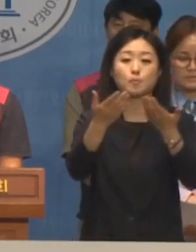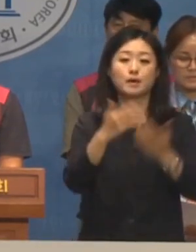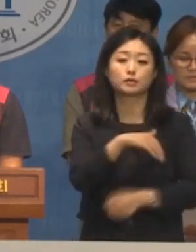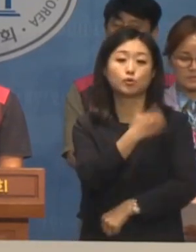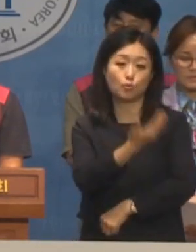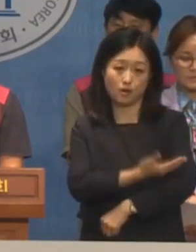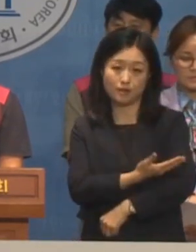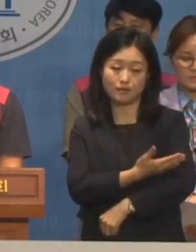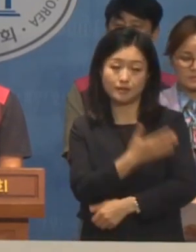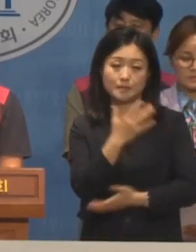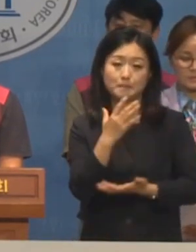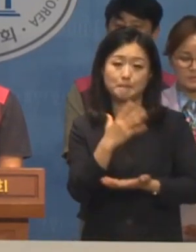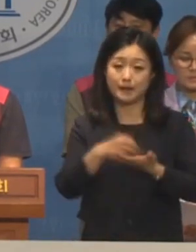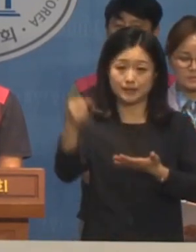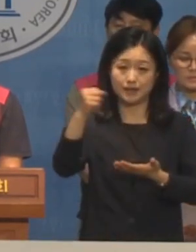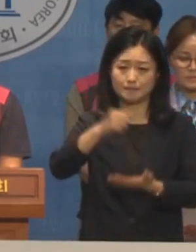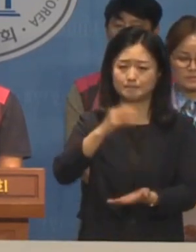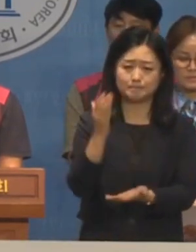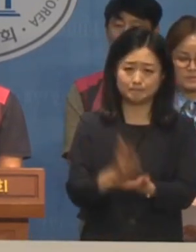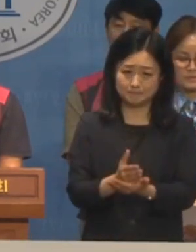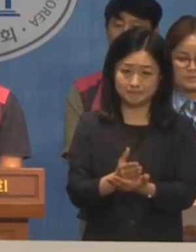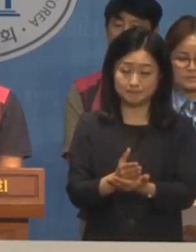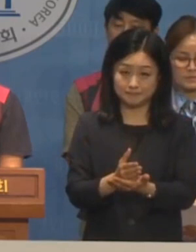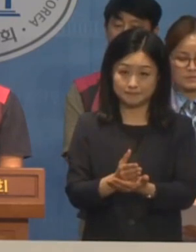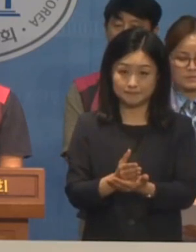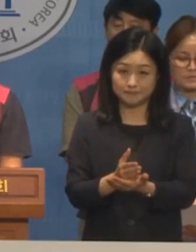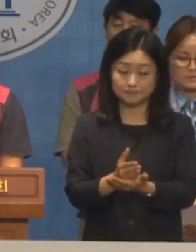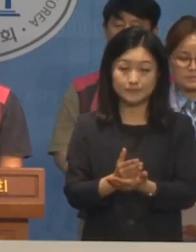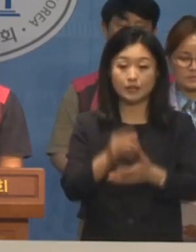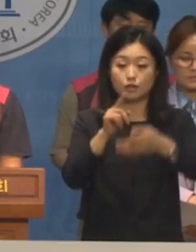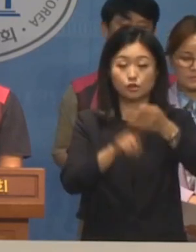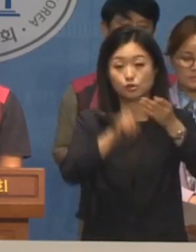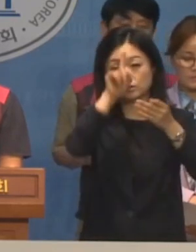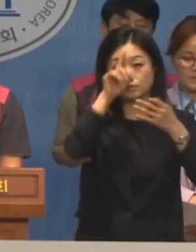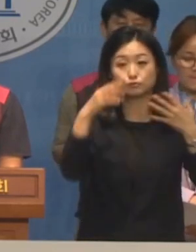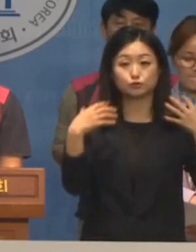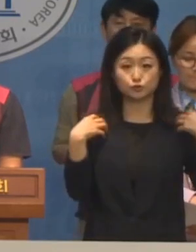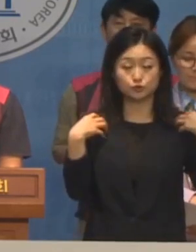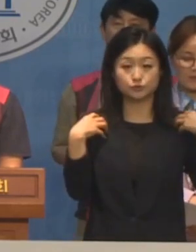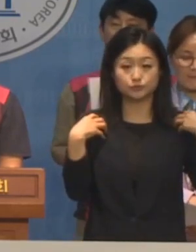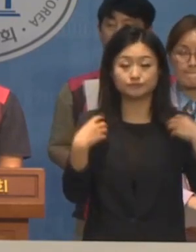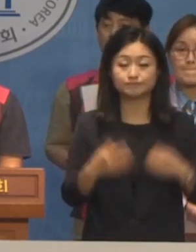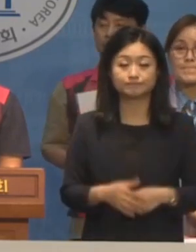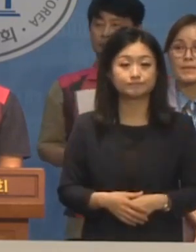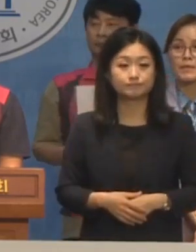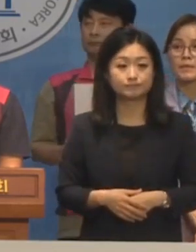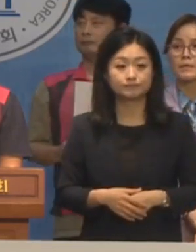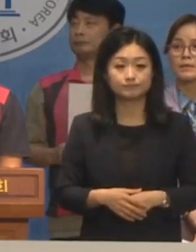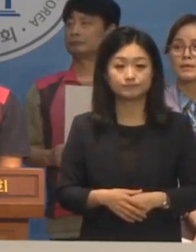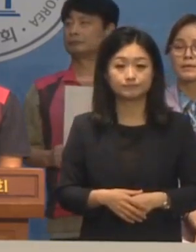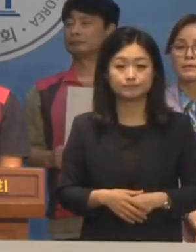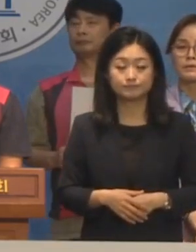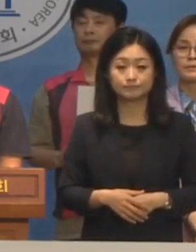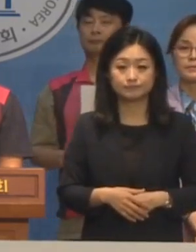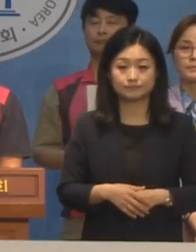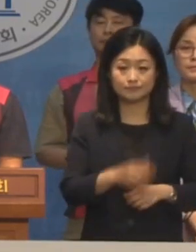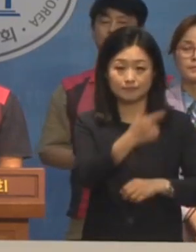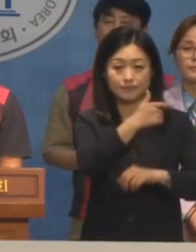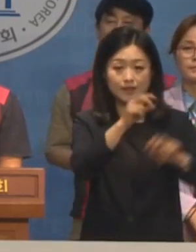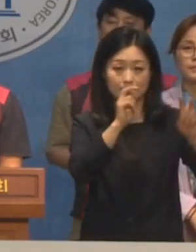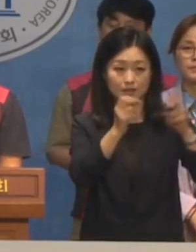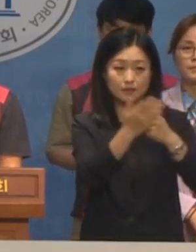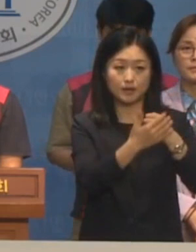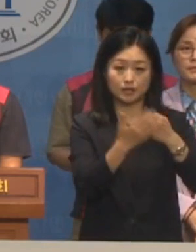권리를 박탈해서는 안 됩니다. 윤석열 정부가 신주단지 모시듯 숭배하는 재벌 특혜